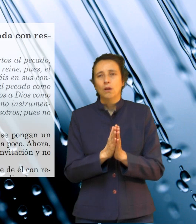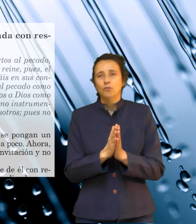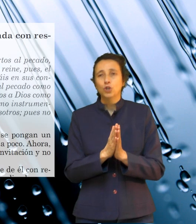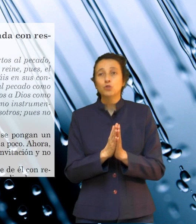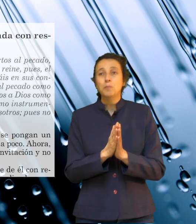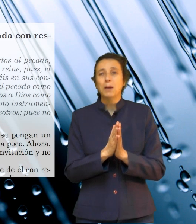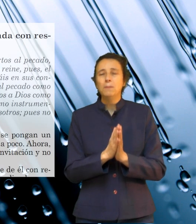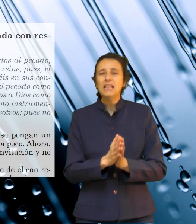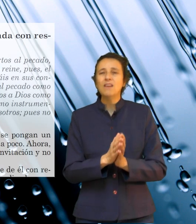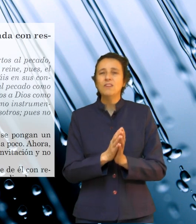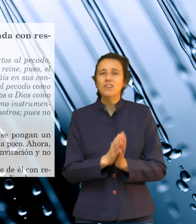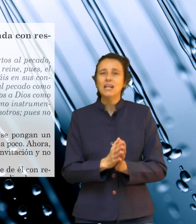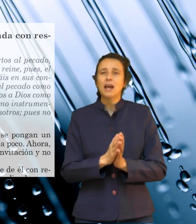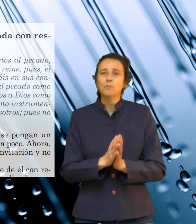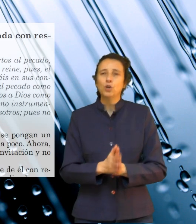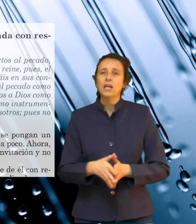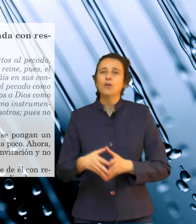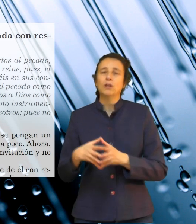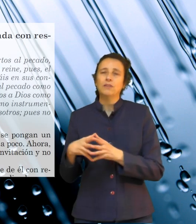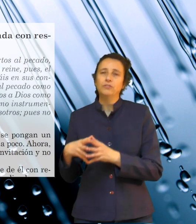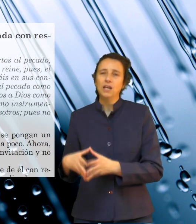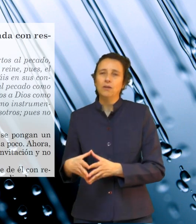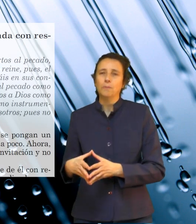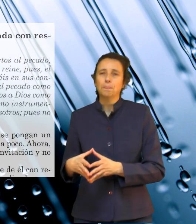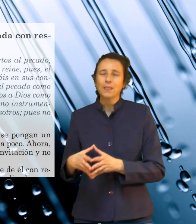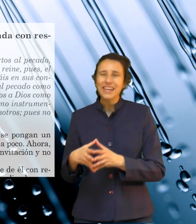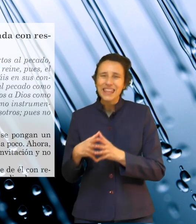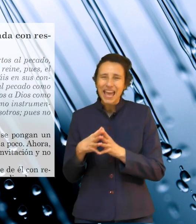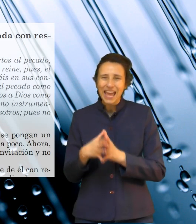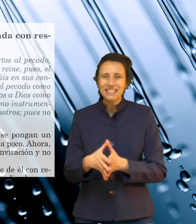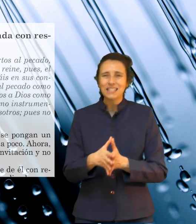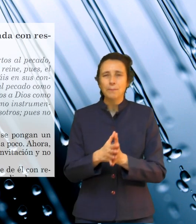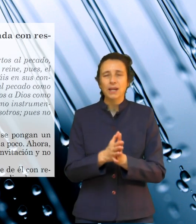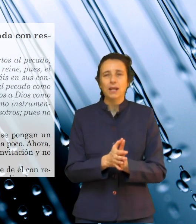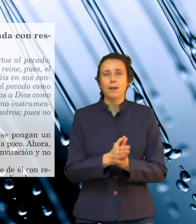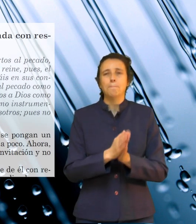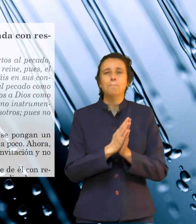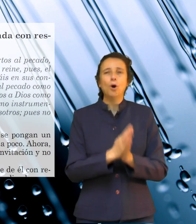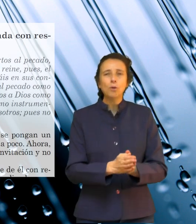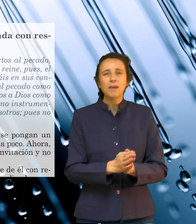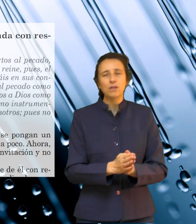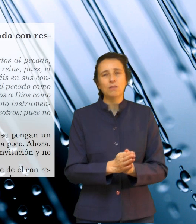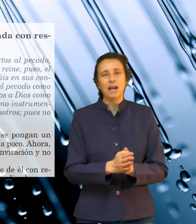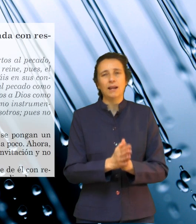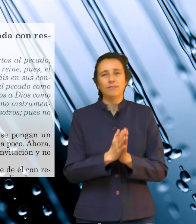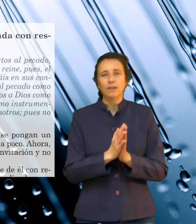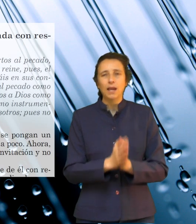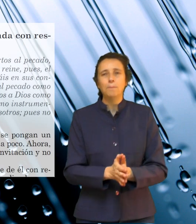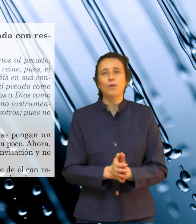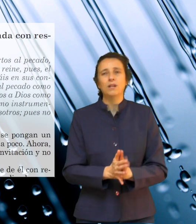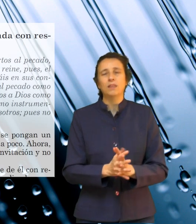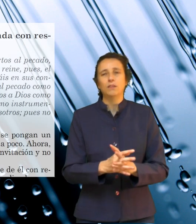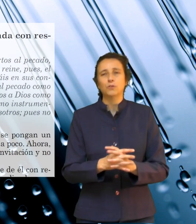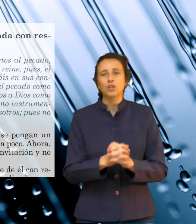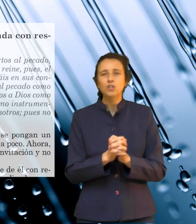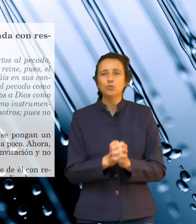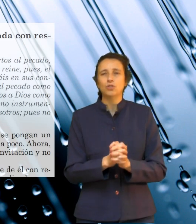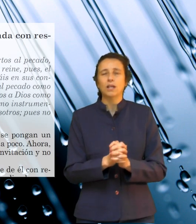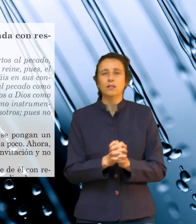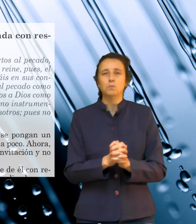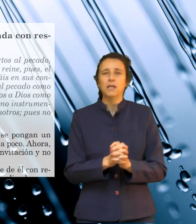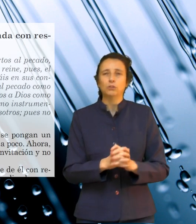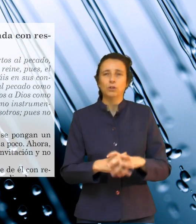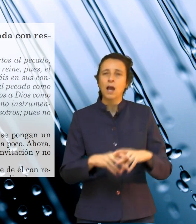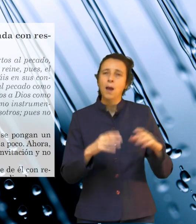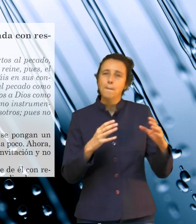Dios nos permite vivir en armonía con el cielo. Y de esta manera, por medio de la gracia, el poder de Dios y